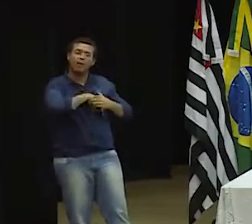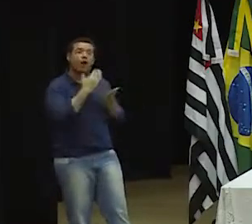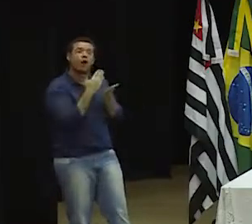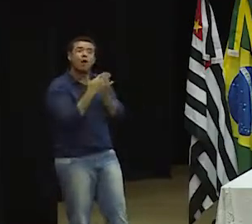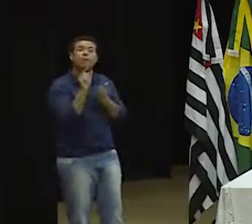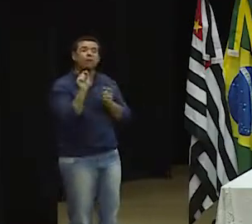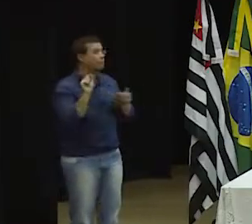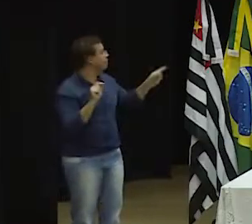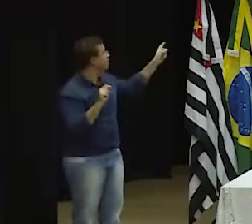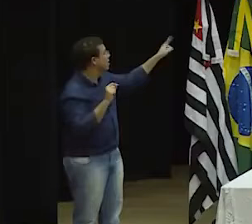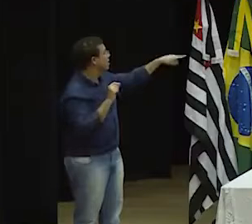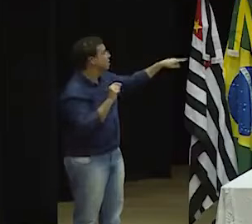desse conhecimento